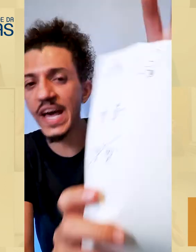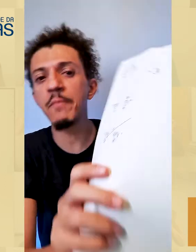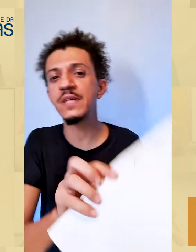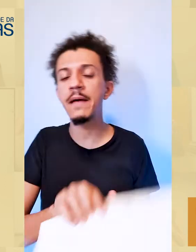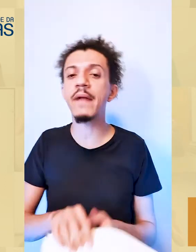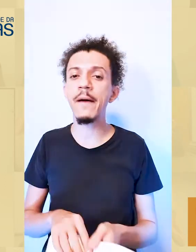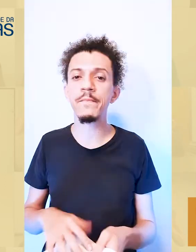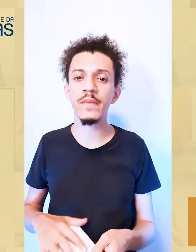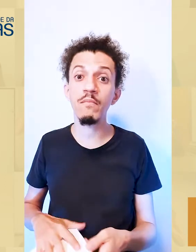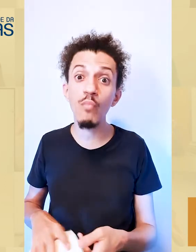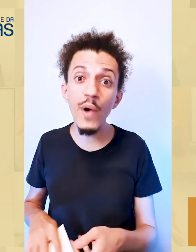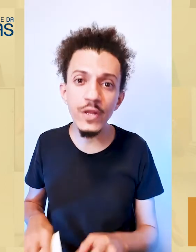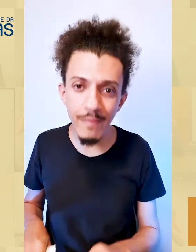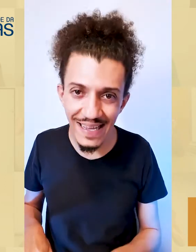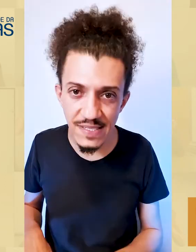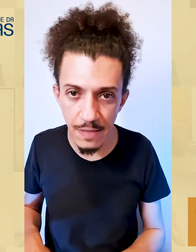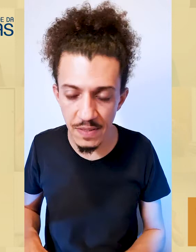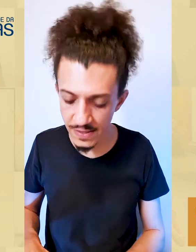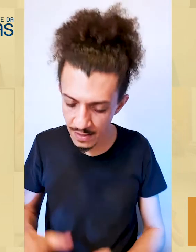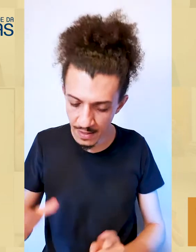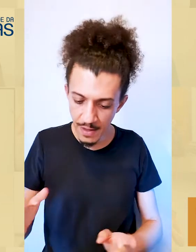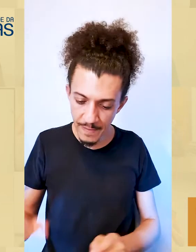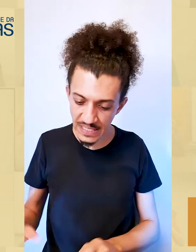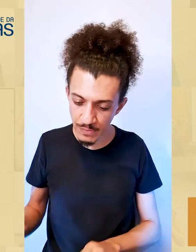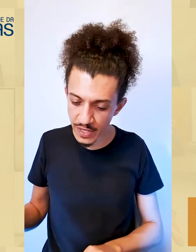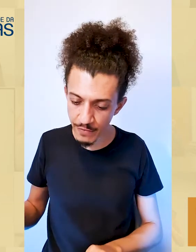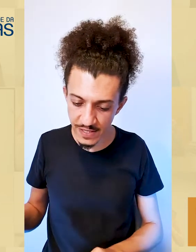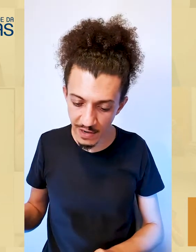seu cérebro se lembrar. Muito mais simples.